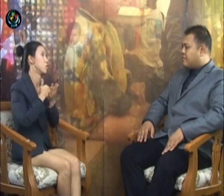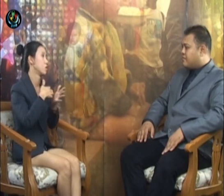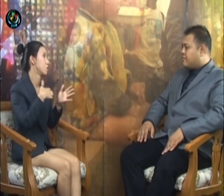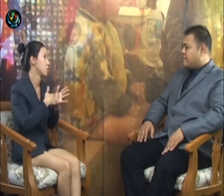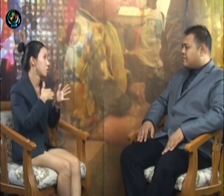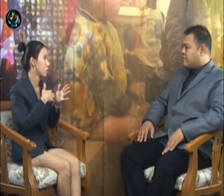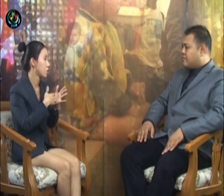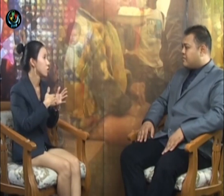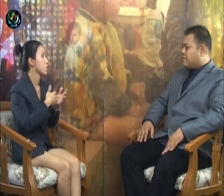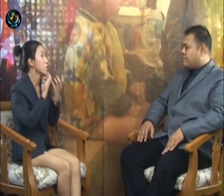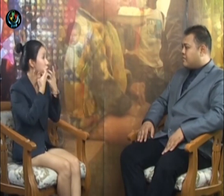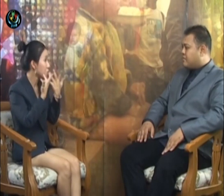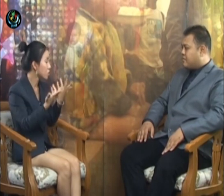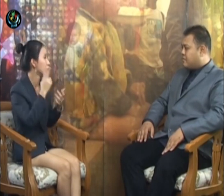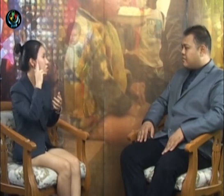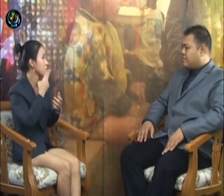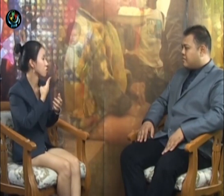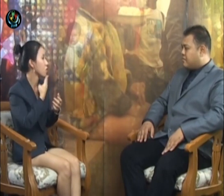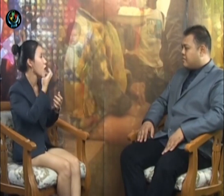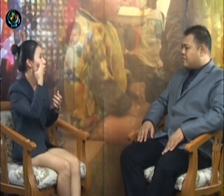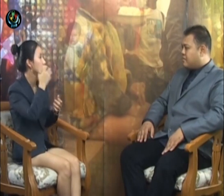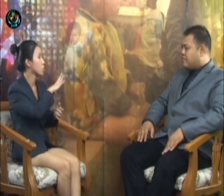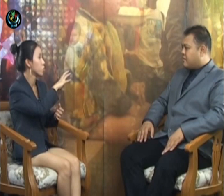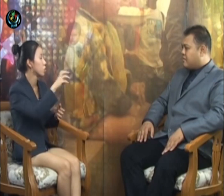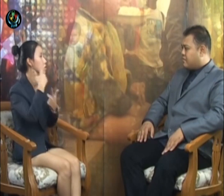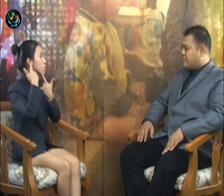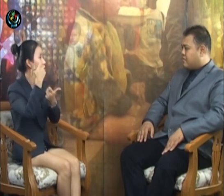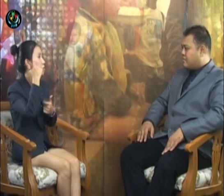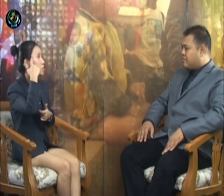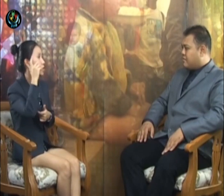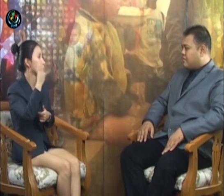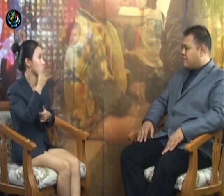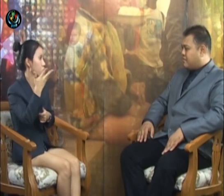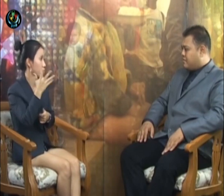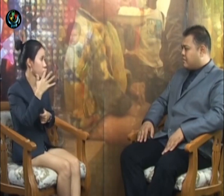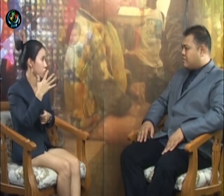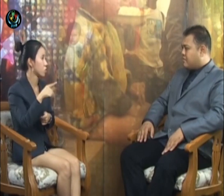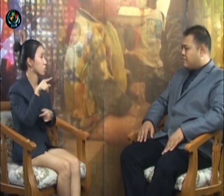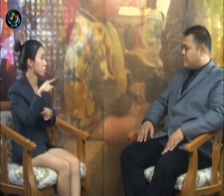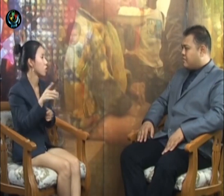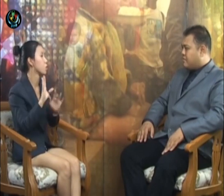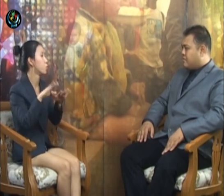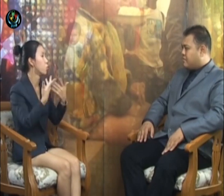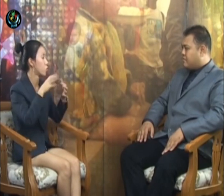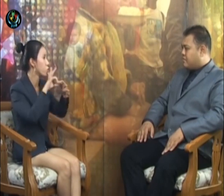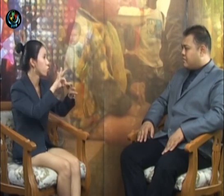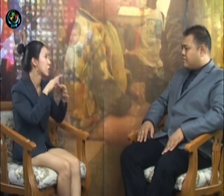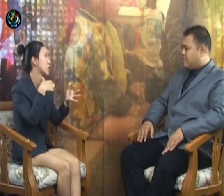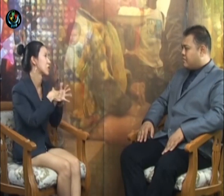စ်စိမ့်ဆိုကူညီပေးမှုမရှိပါဘူး။ဘာကြောင့်လဲဆိုတော့နားမကြားတွေရဲ့ဘဝဖြစ်စဉ်တဲ့အခြေအနေတွေကိုနားကြားသူတွေကနားမလည်ပါဘူး